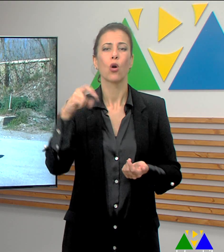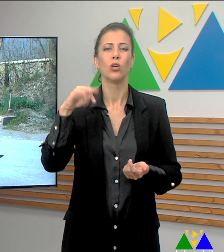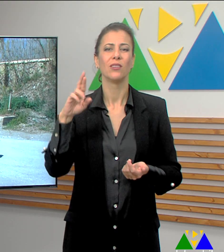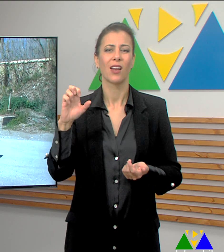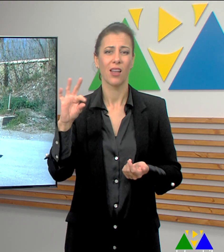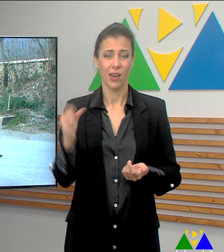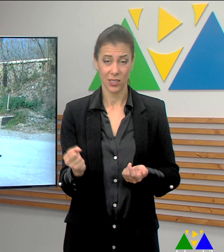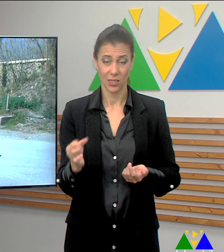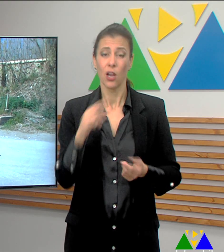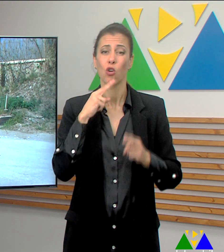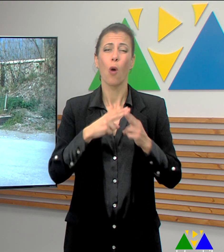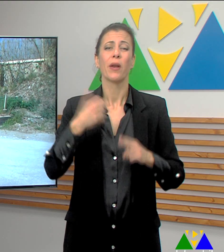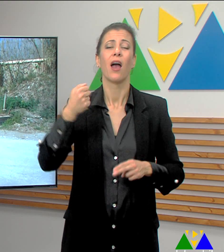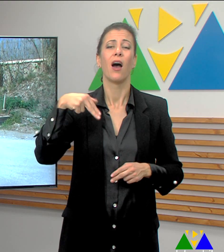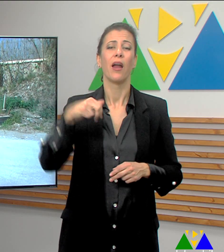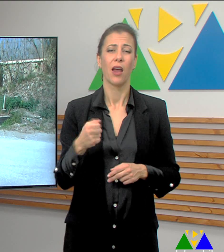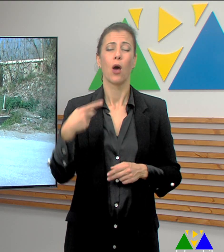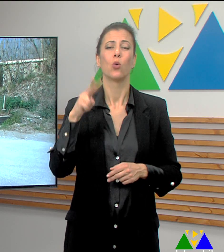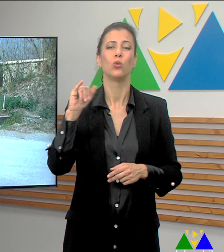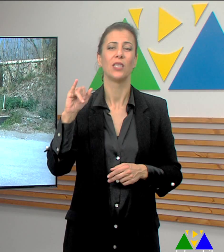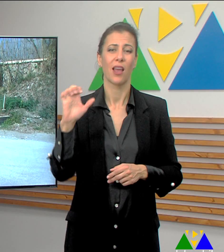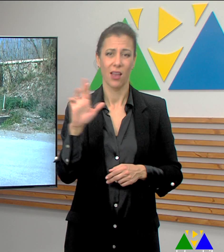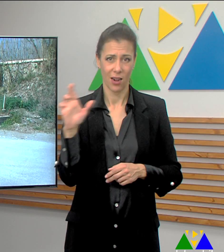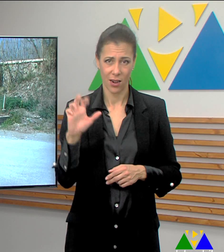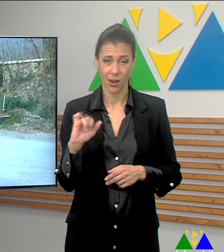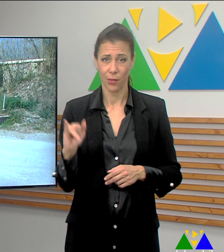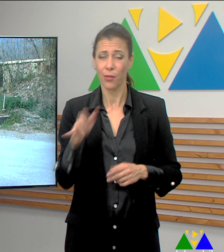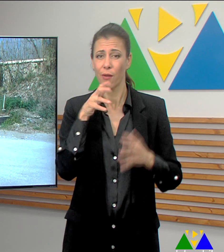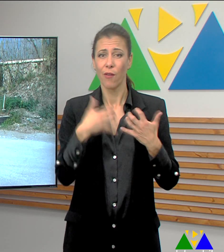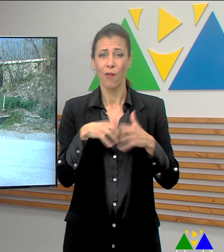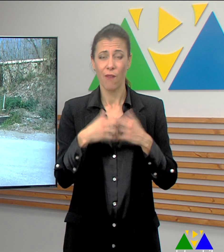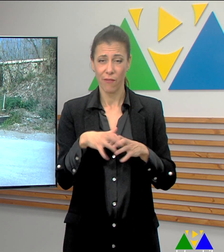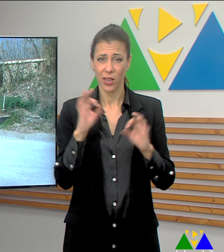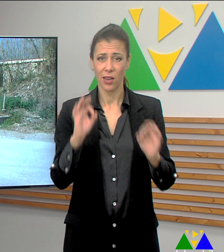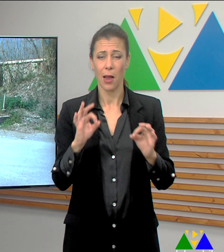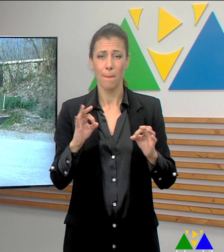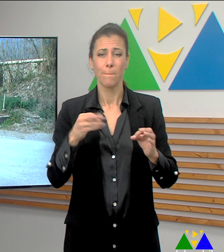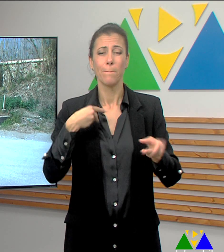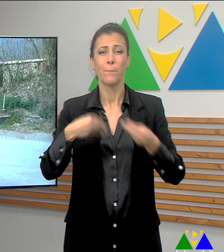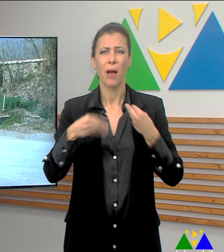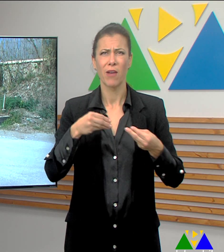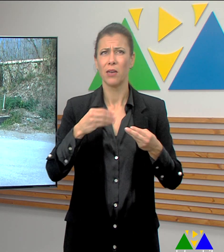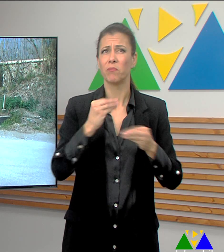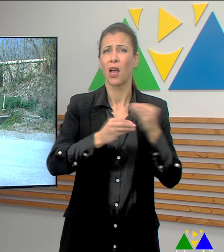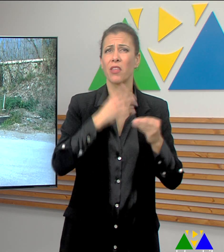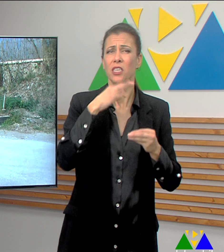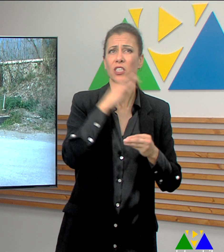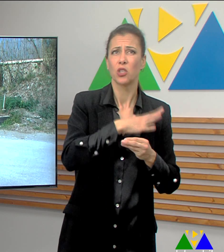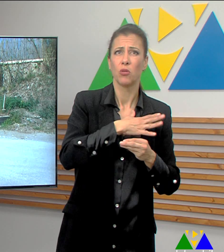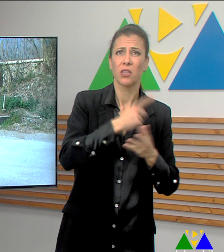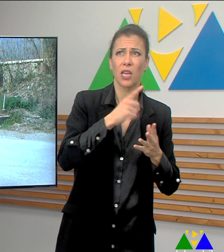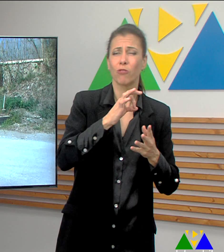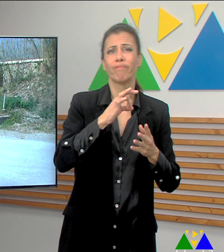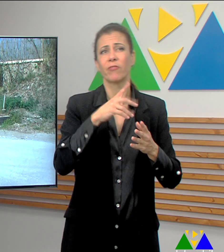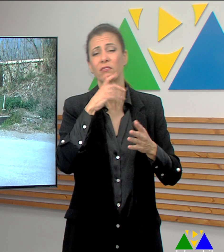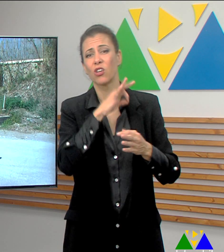en la zona de otro molino de papel, otra fábrica de papel, que la hizo en el siglo XVII, a principios del siglo XVII, la hizo